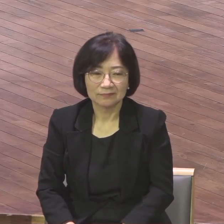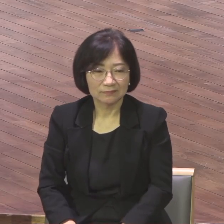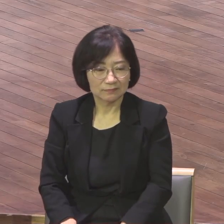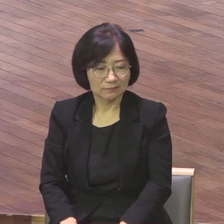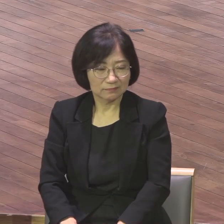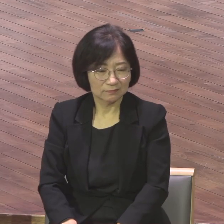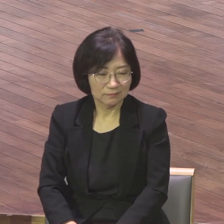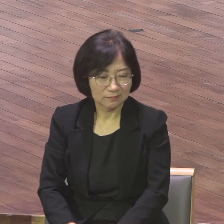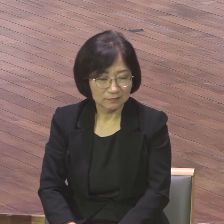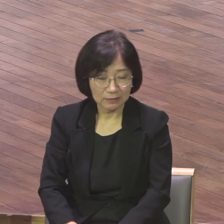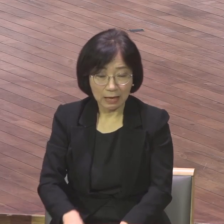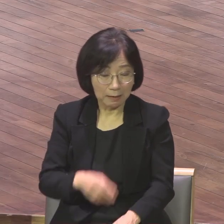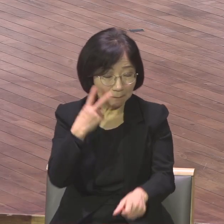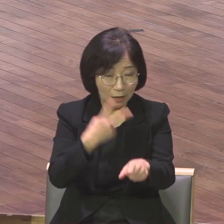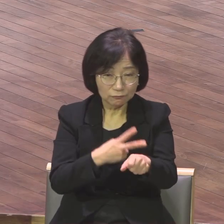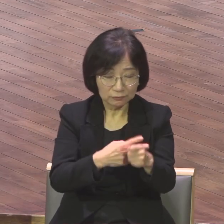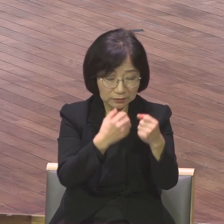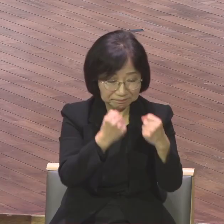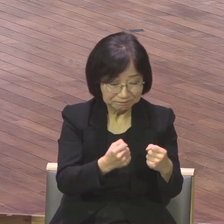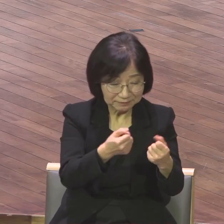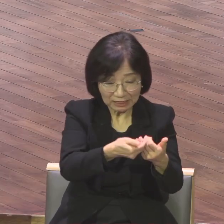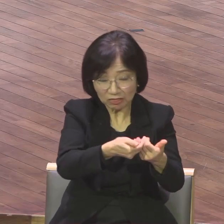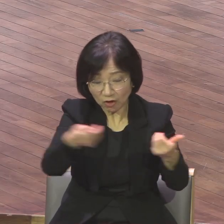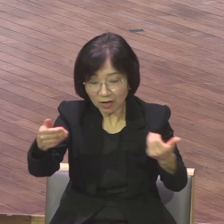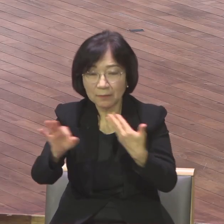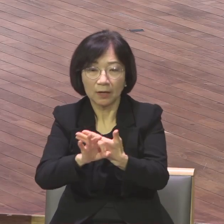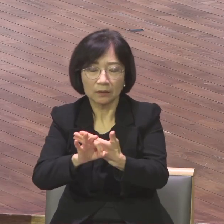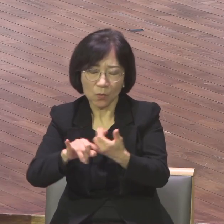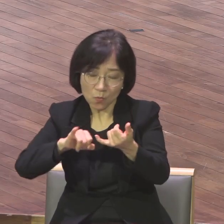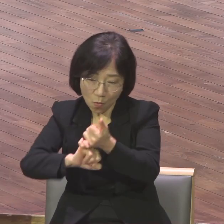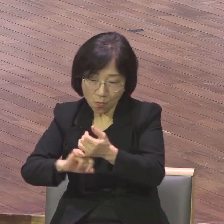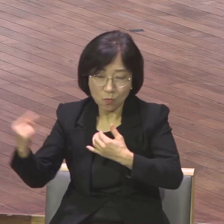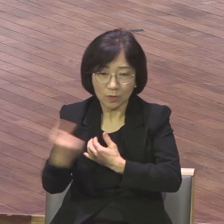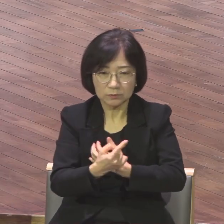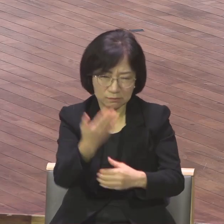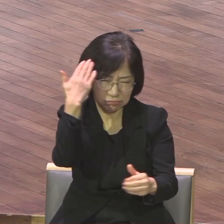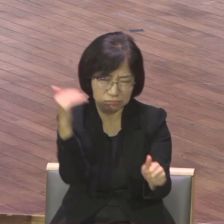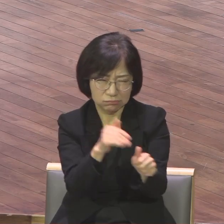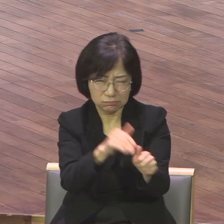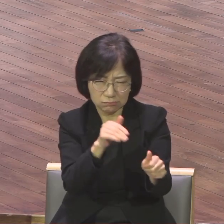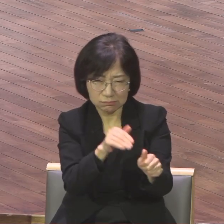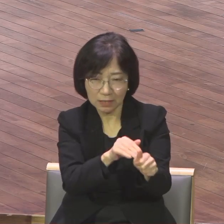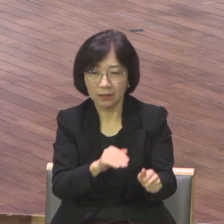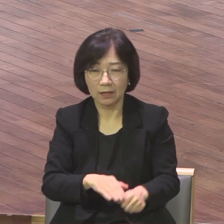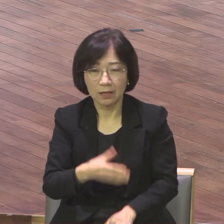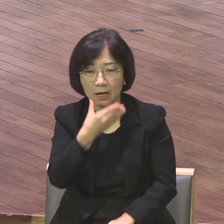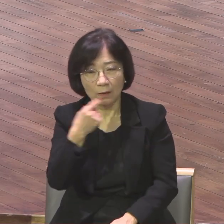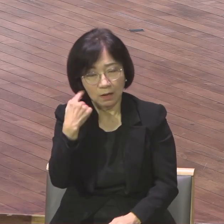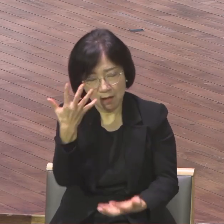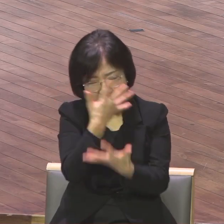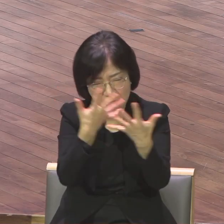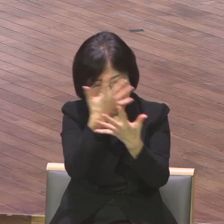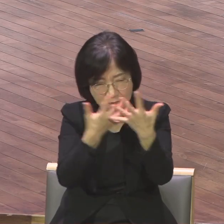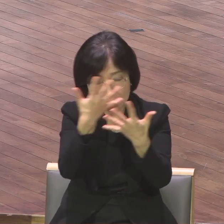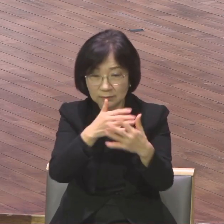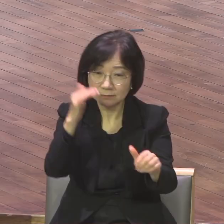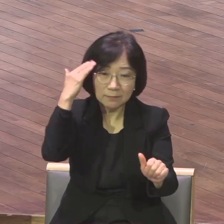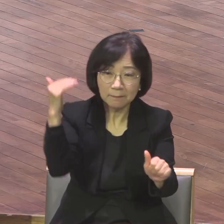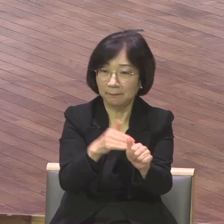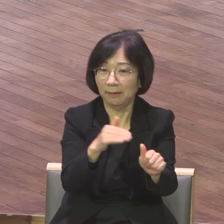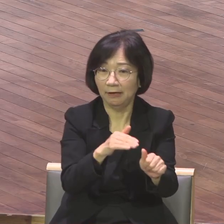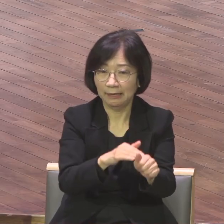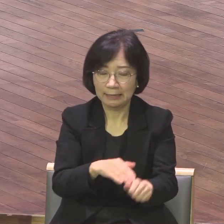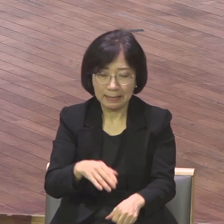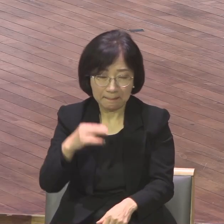이런 상황입니다, 지금. 자, 오늘 본문에 보면 바울이 빌립보에 있었던 일을